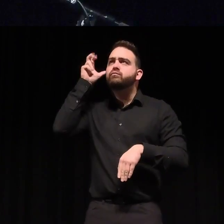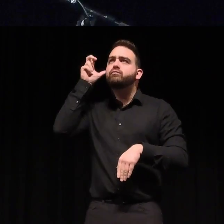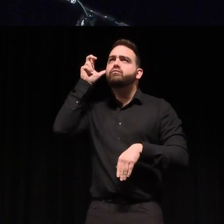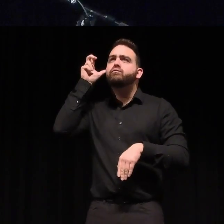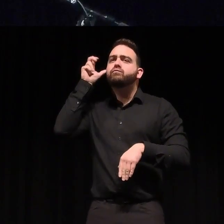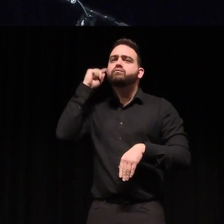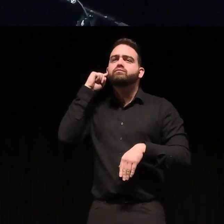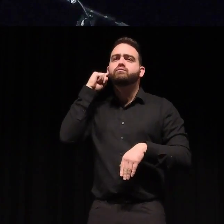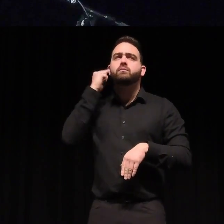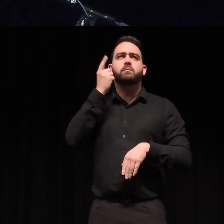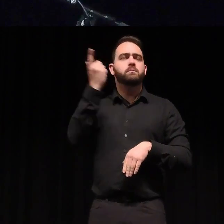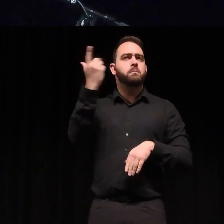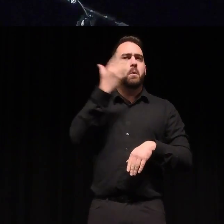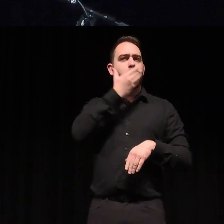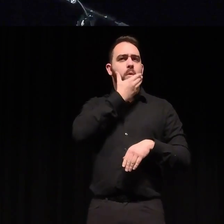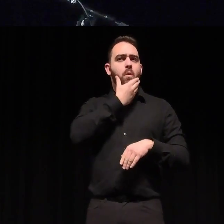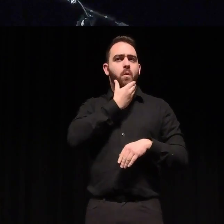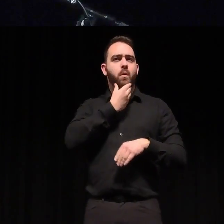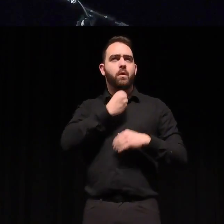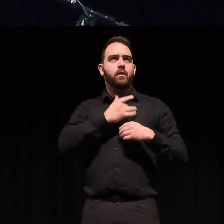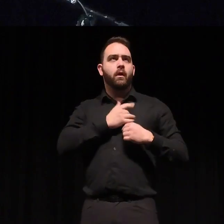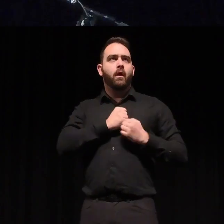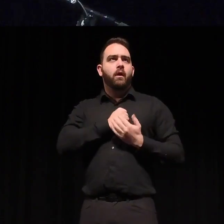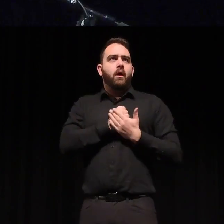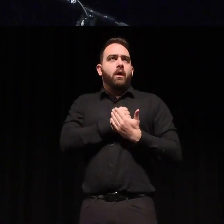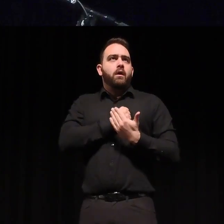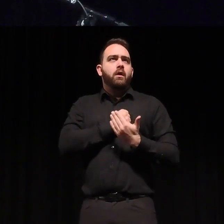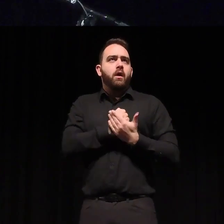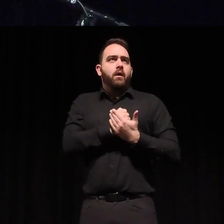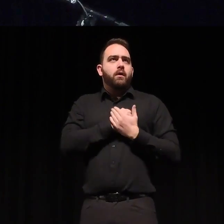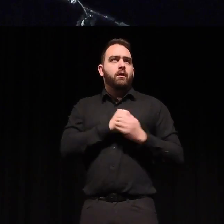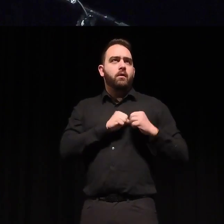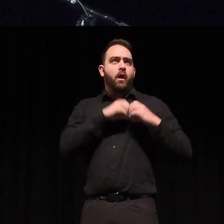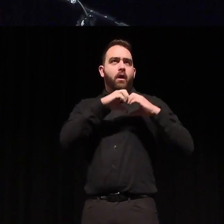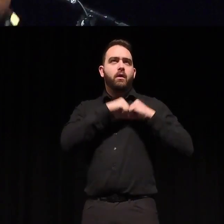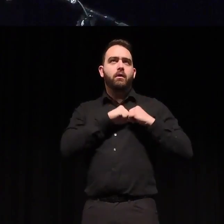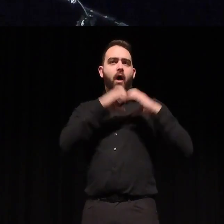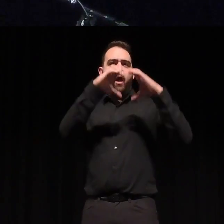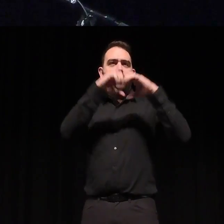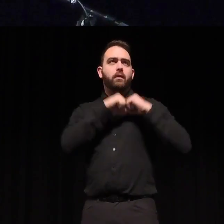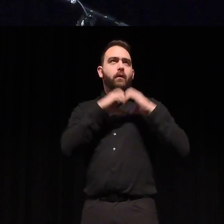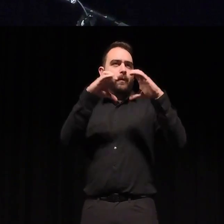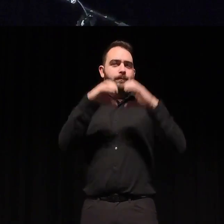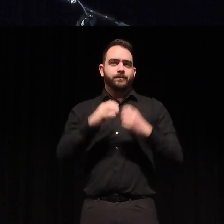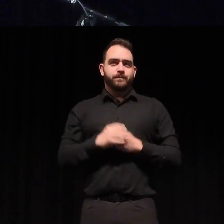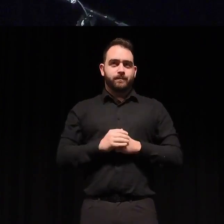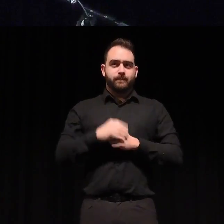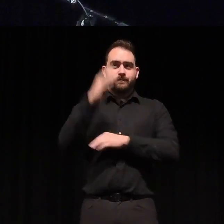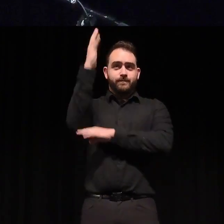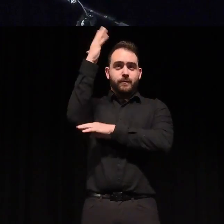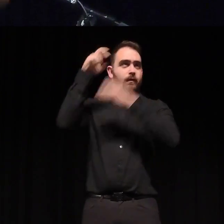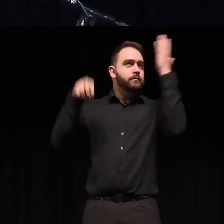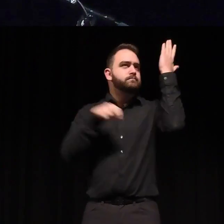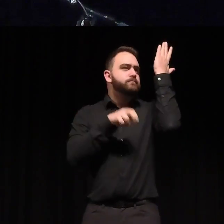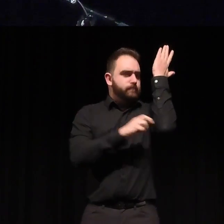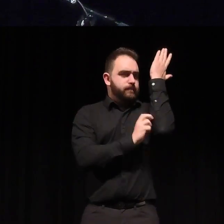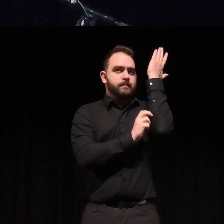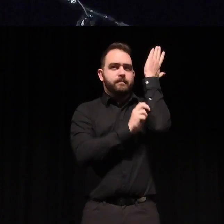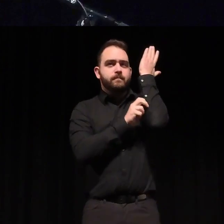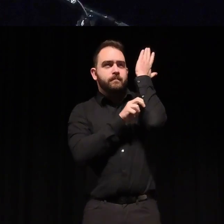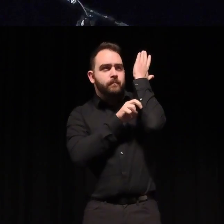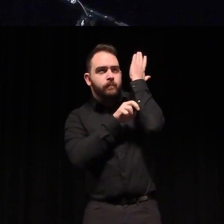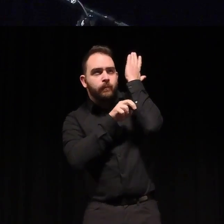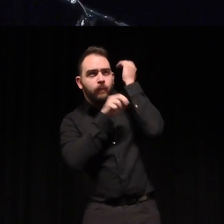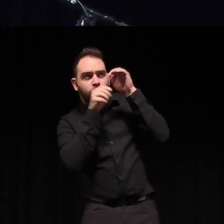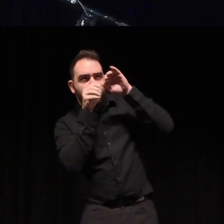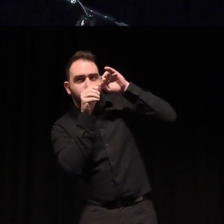fait sourire son cœur. Alors, il s'est caché derrière un arbre Et là, il a